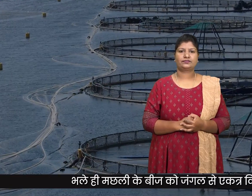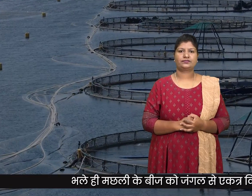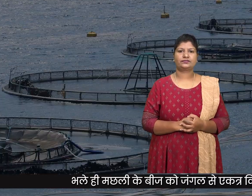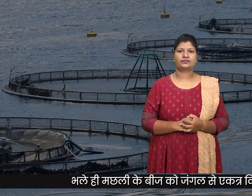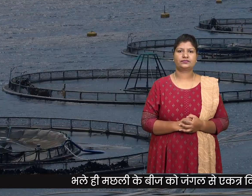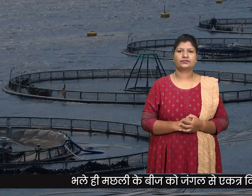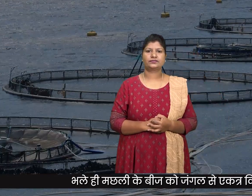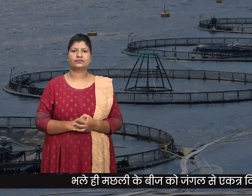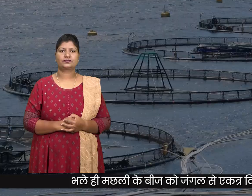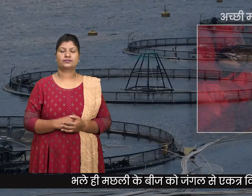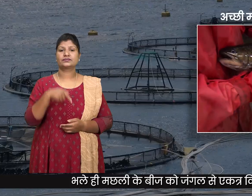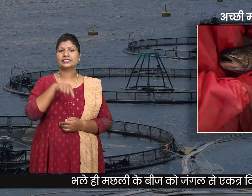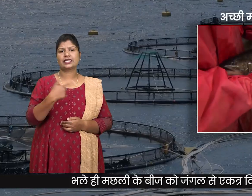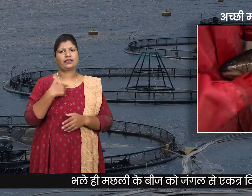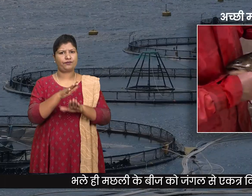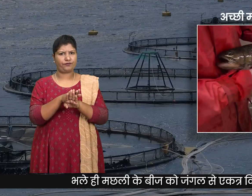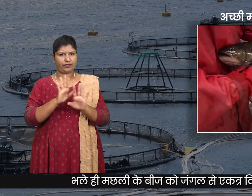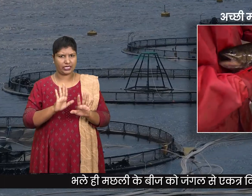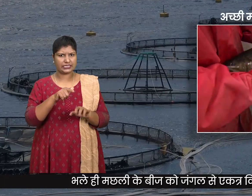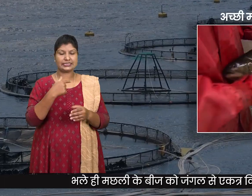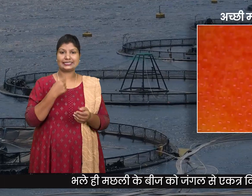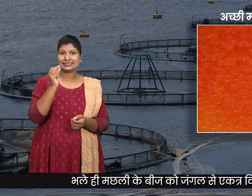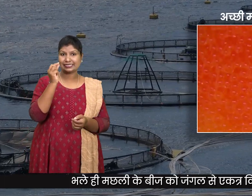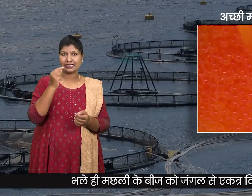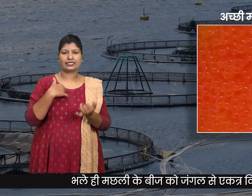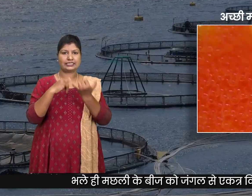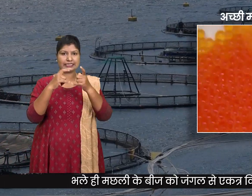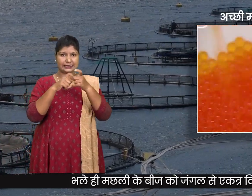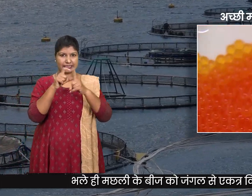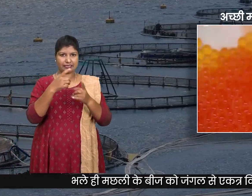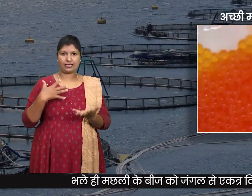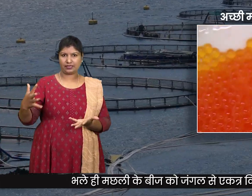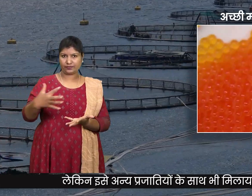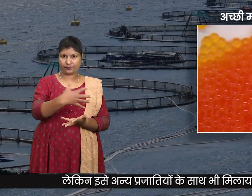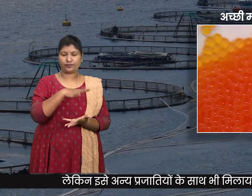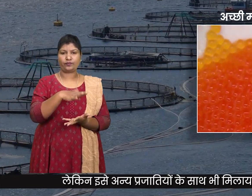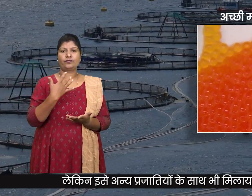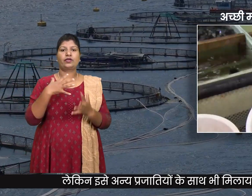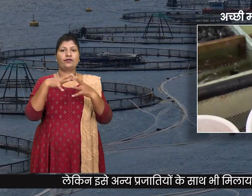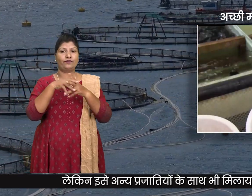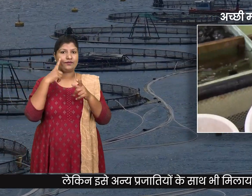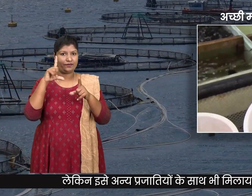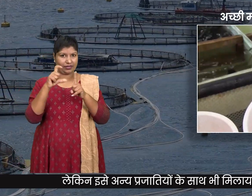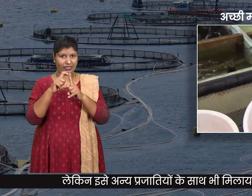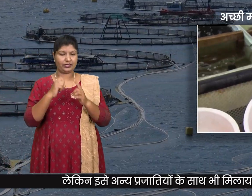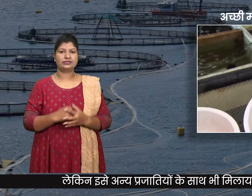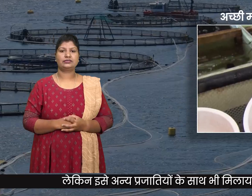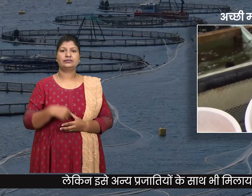भले ही मछली के बीज को जंगल से एकत्र किया जाता है, लेकिन इसे अन्य प्रजातियों के साथ